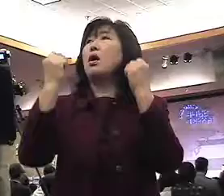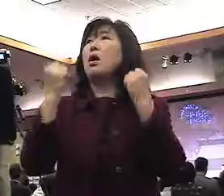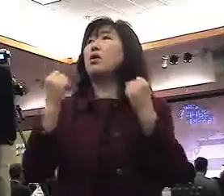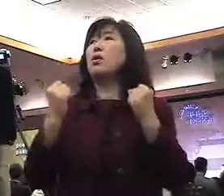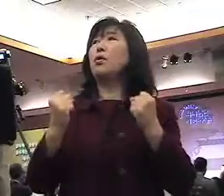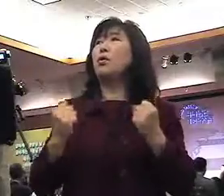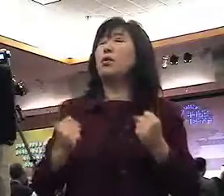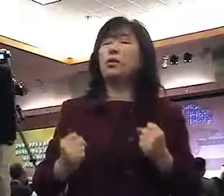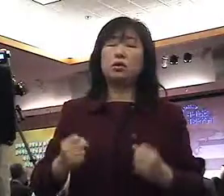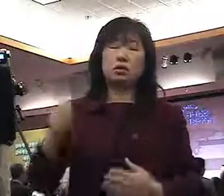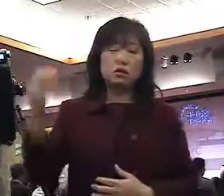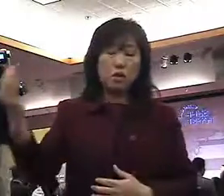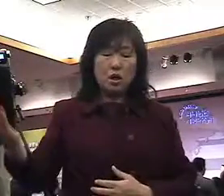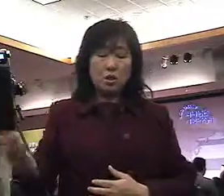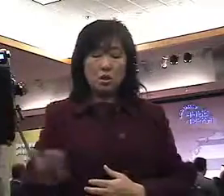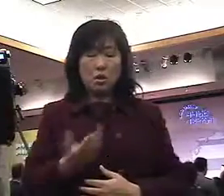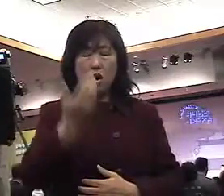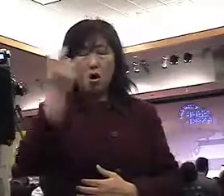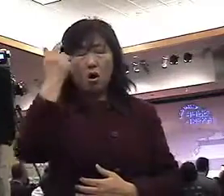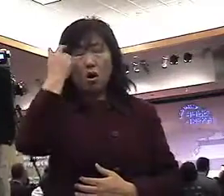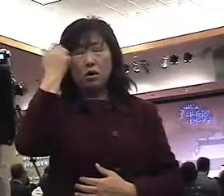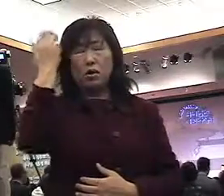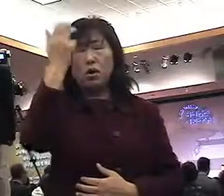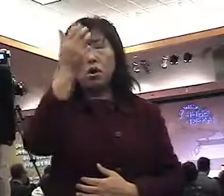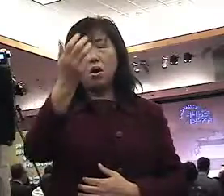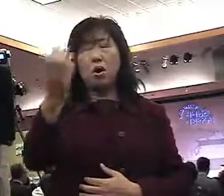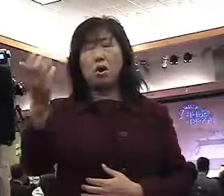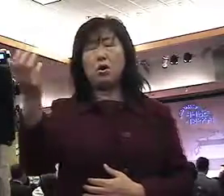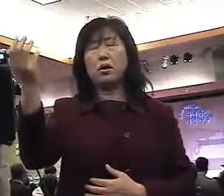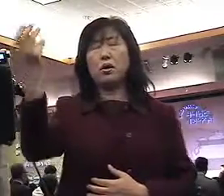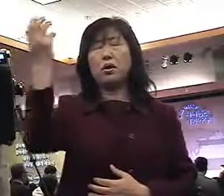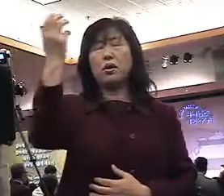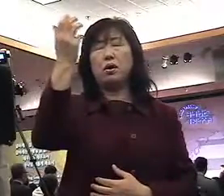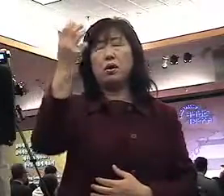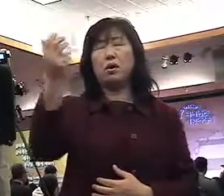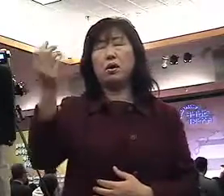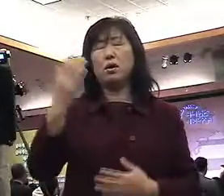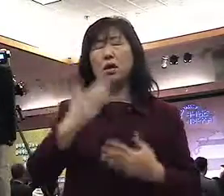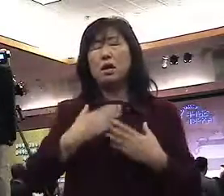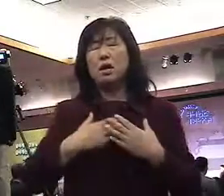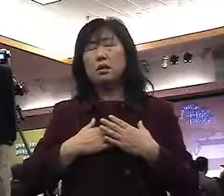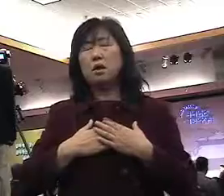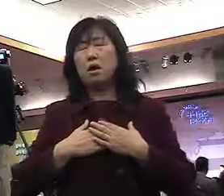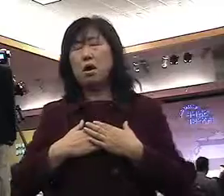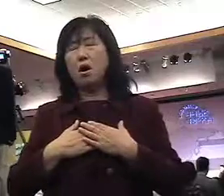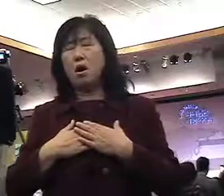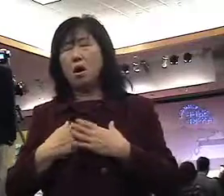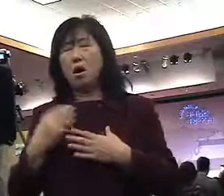살아계신 성령님